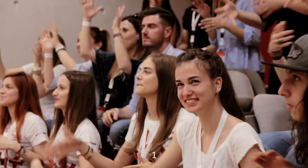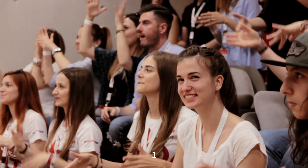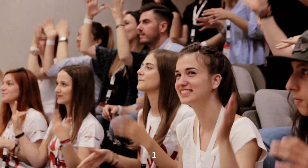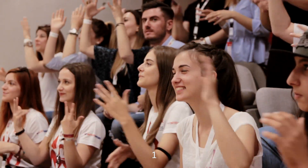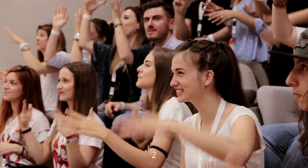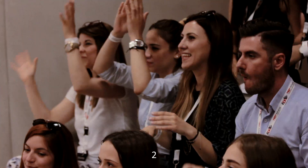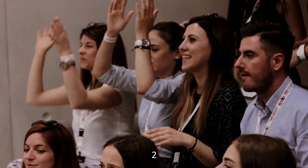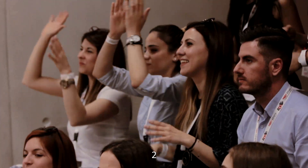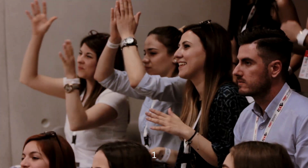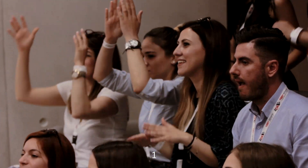Υπότιτλοι AUTHORWAVE